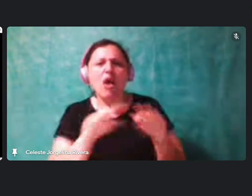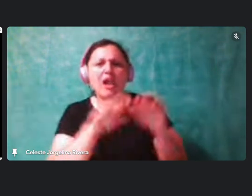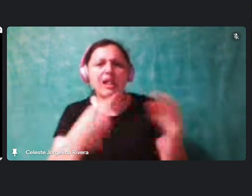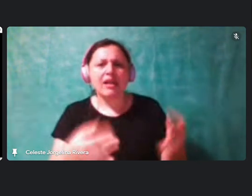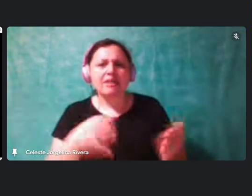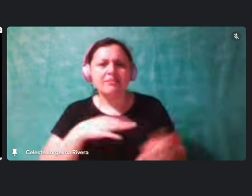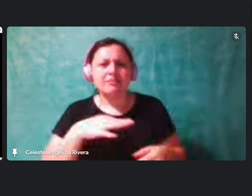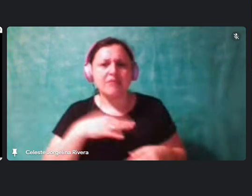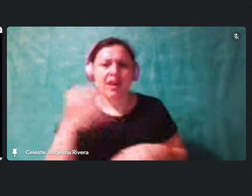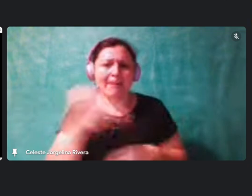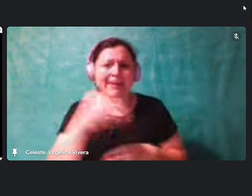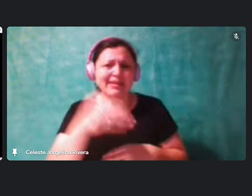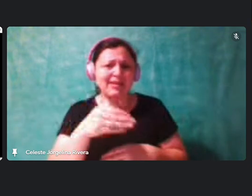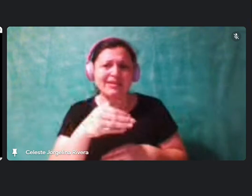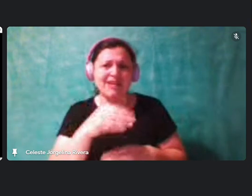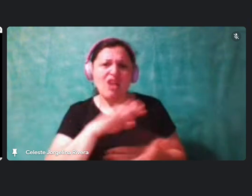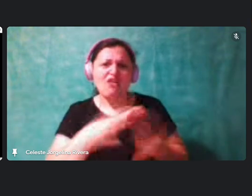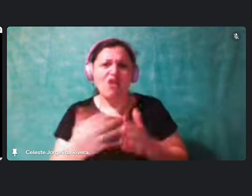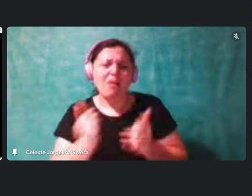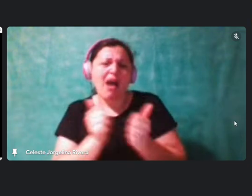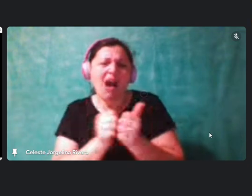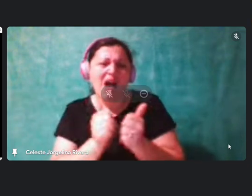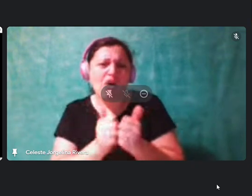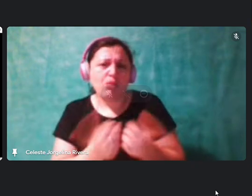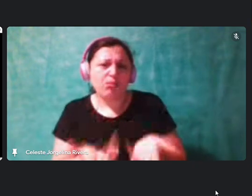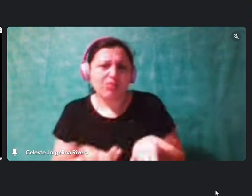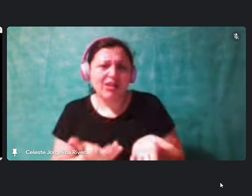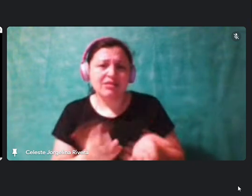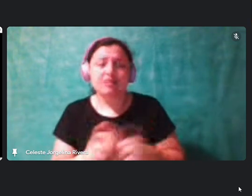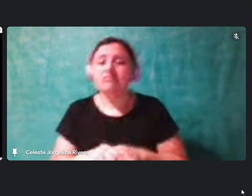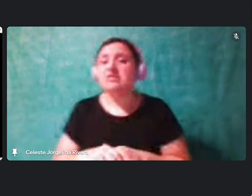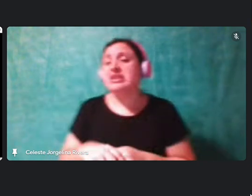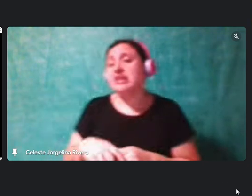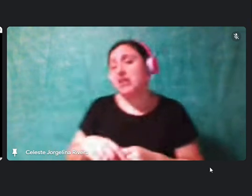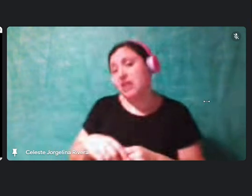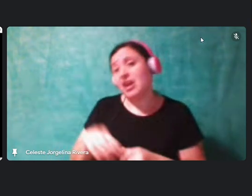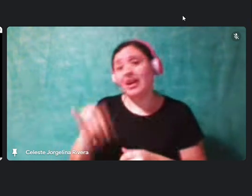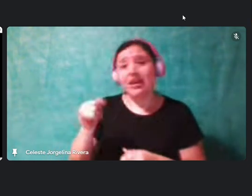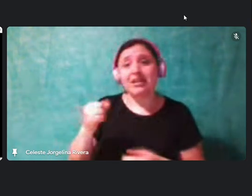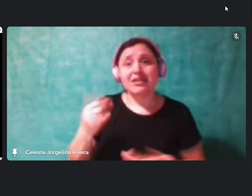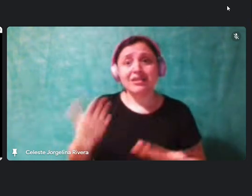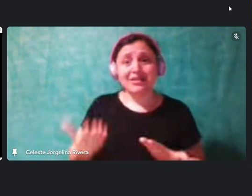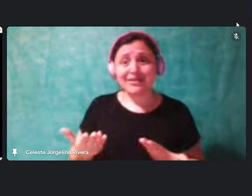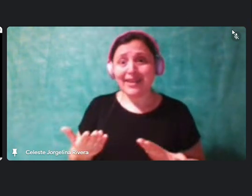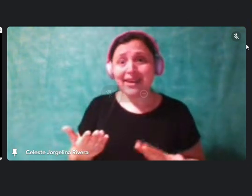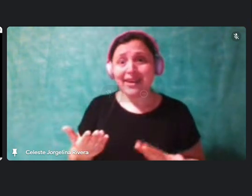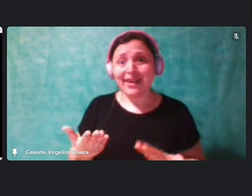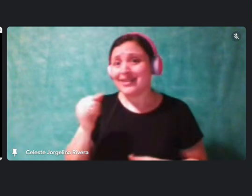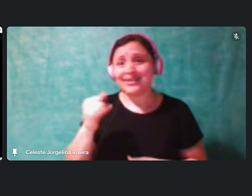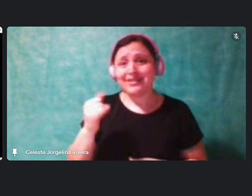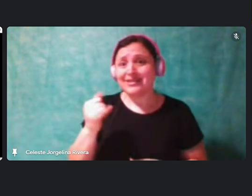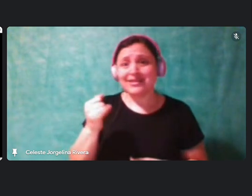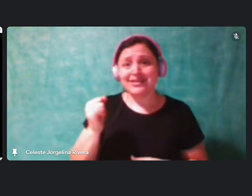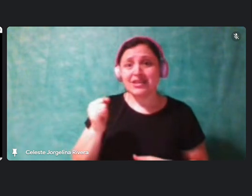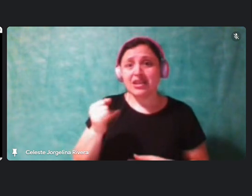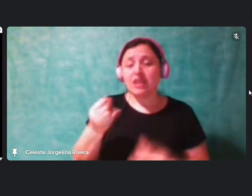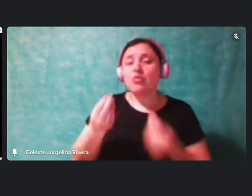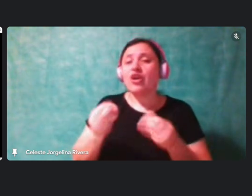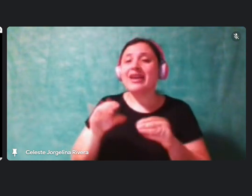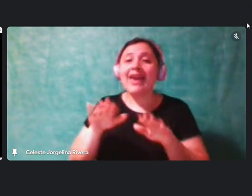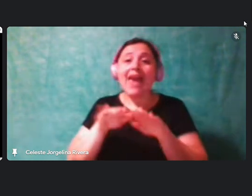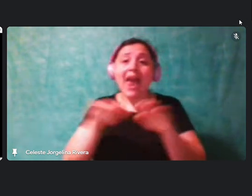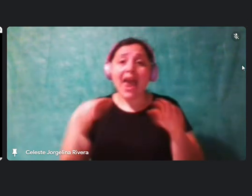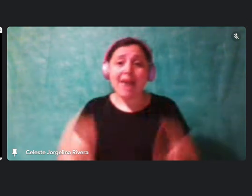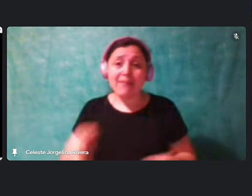hay muchas cosas, hay muchos, en el momento del examen les juegan muchos temas en contra, porque por ahí la